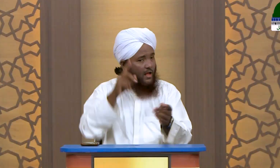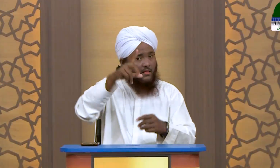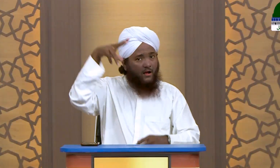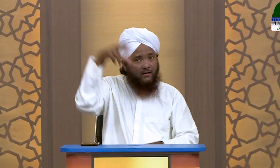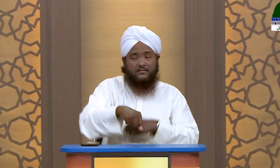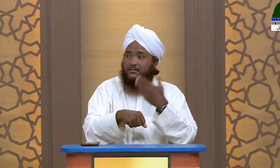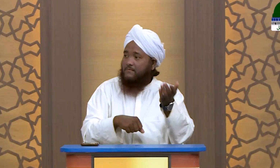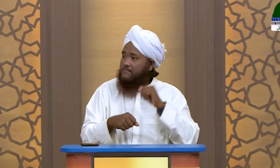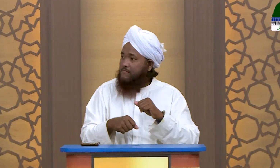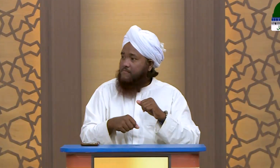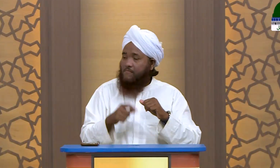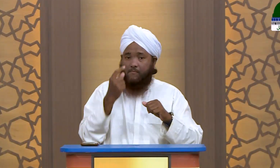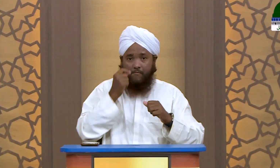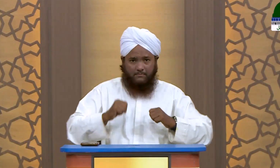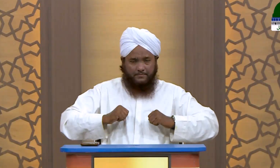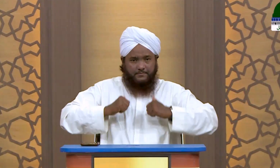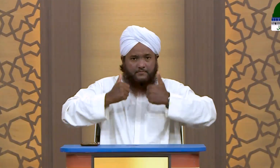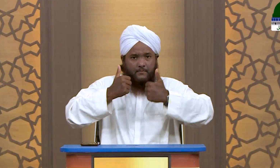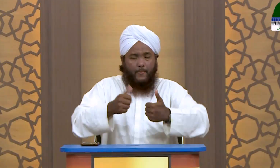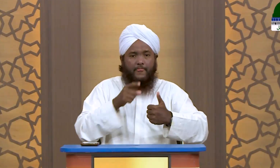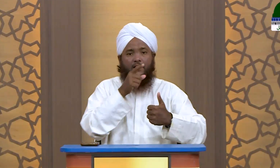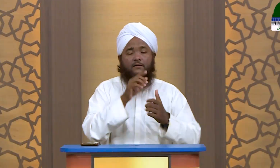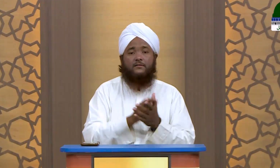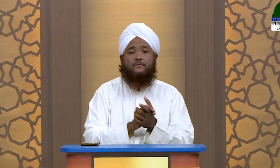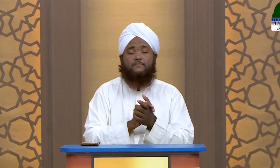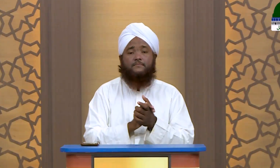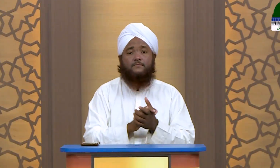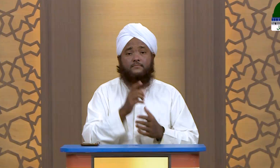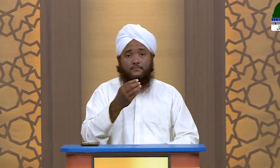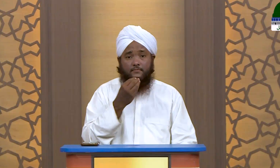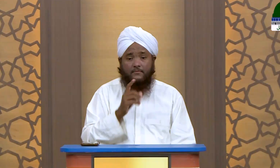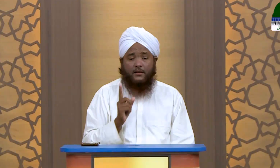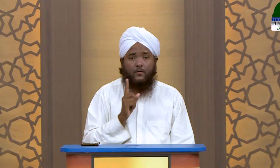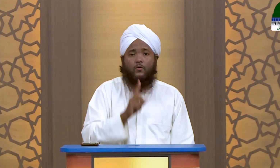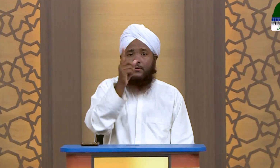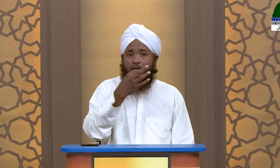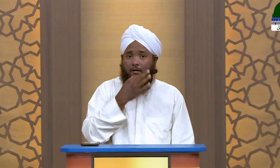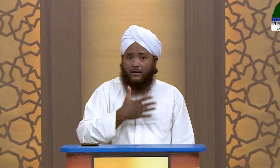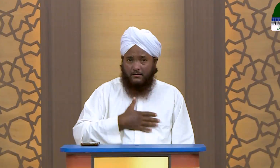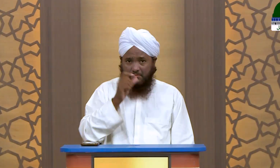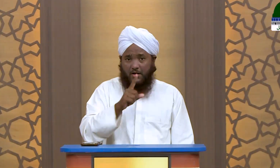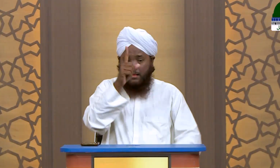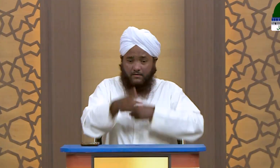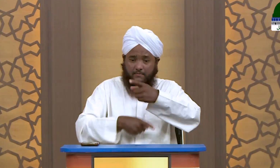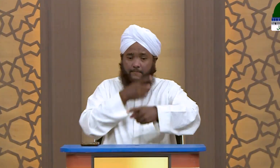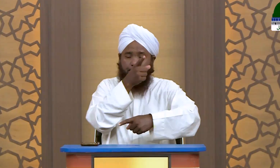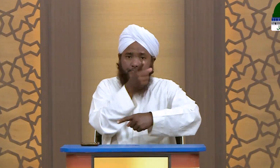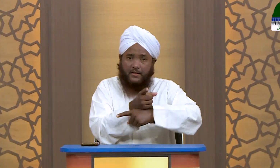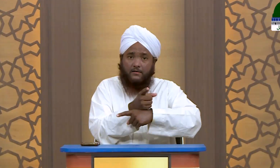جو جوان کسی بوڑھے کو اس کی عمر کی وجہ سے اکرام کرے، اس کے بدلے میں اللہ پاک کسی کے ذریعے اس کی